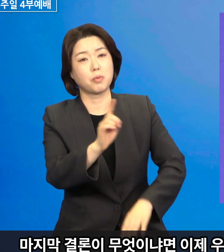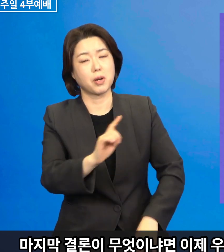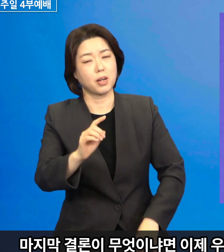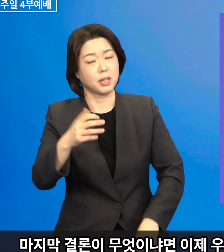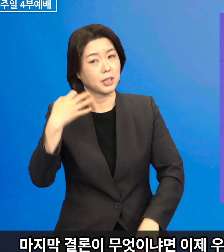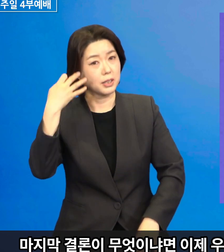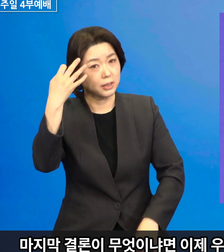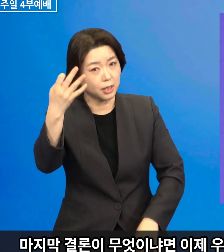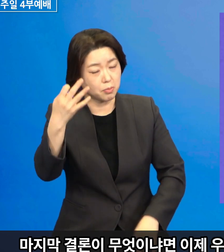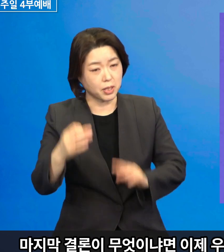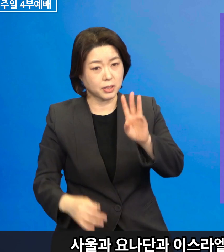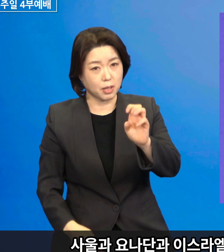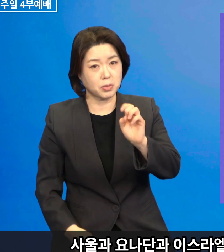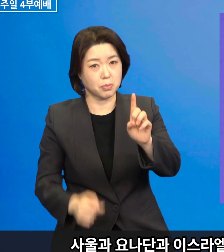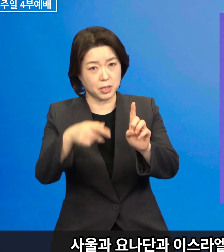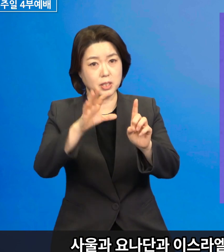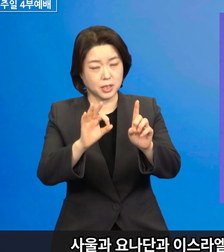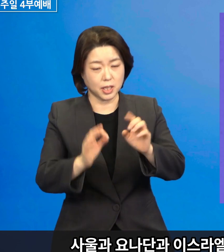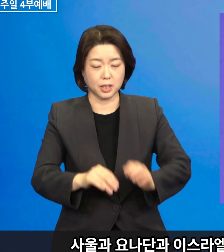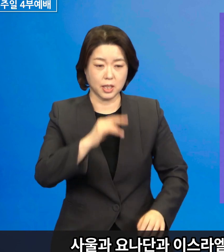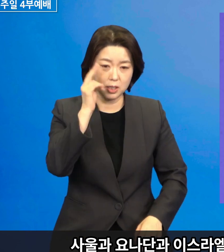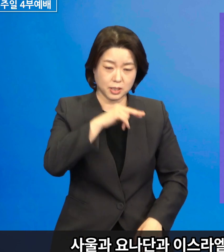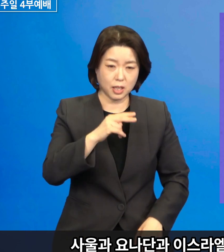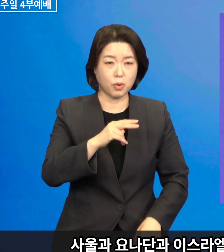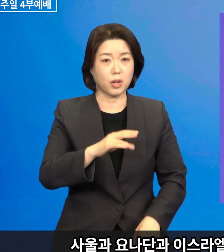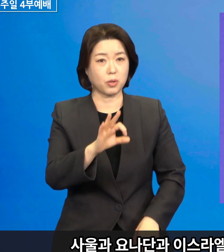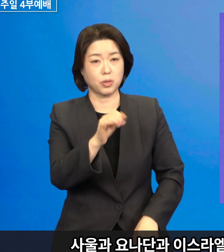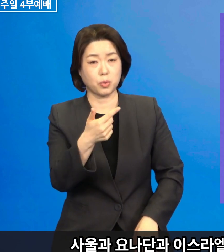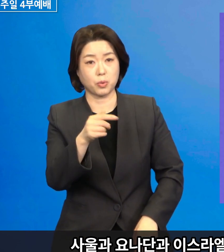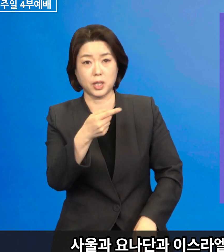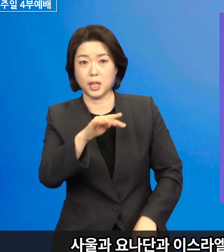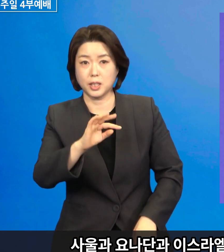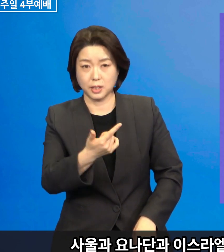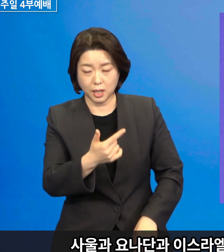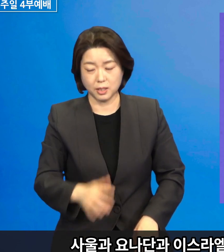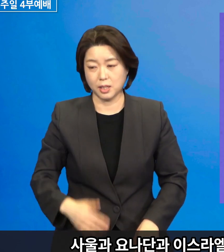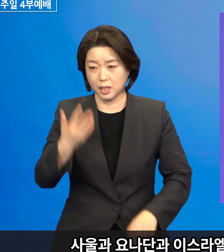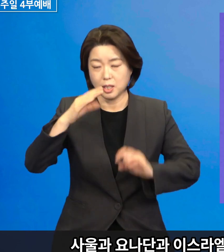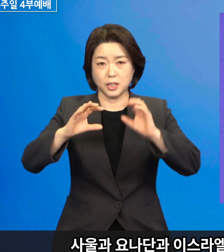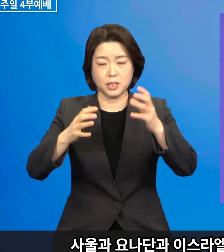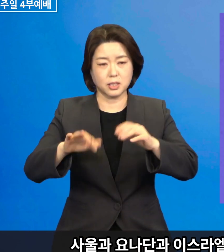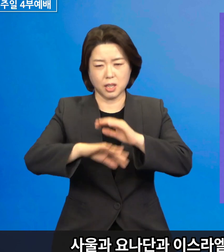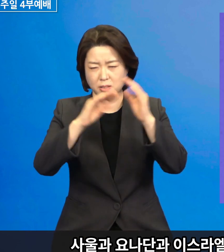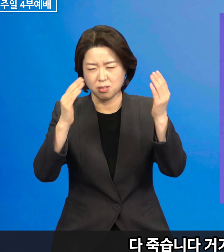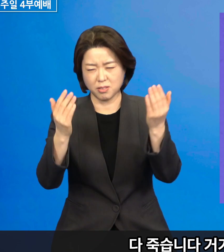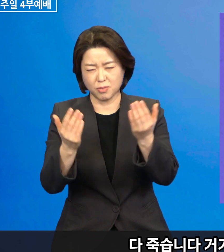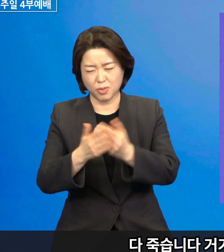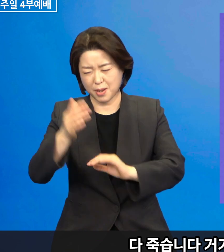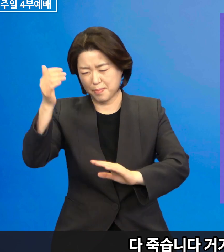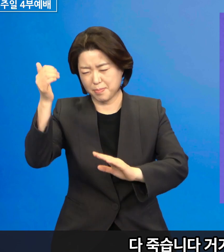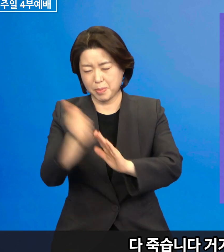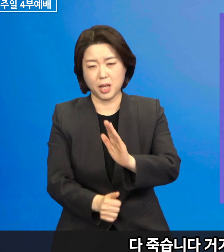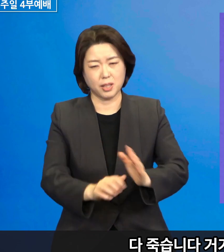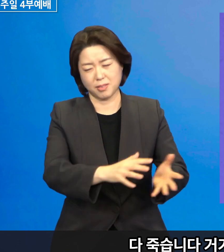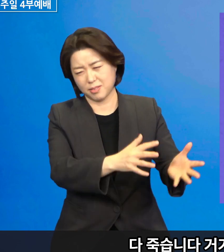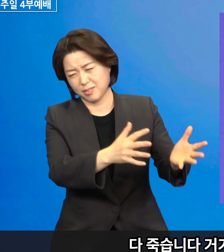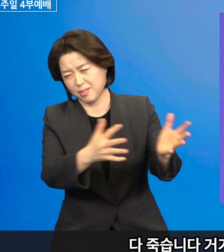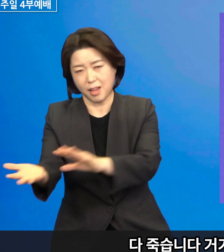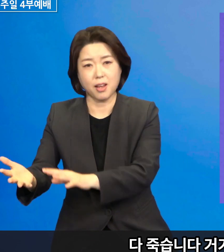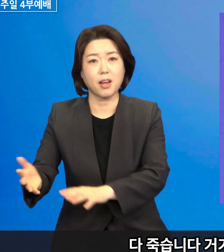살펴볼 31장입니다. 사울과 요나단과 이스라엘 군사들의 대패입니다. 대패. 다 죽습니다.